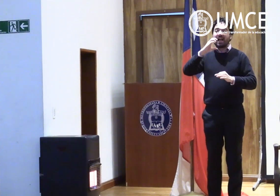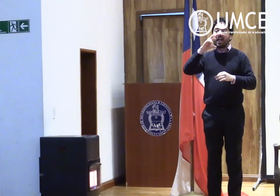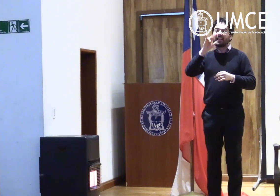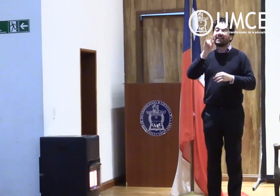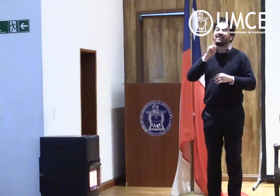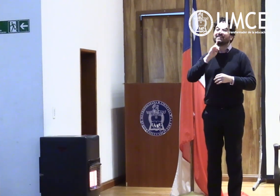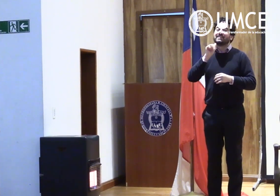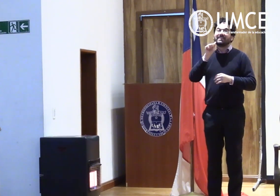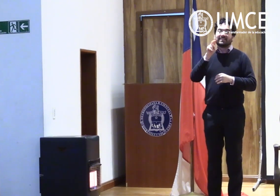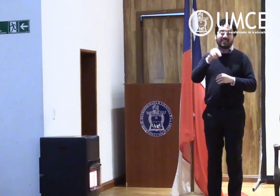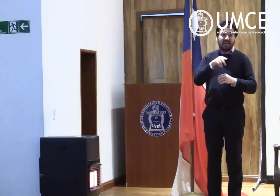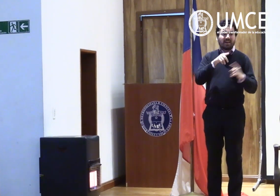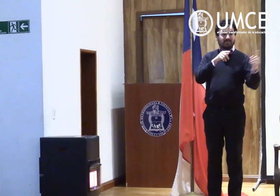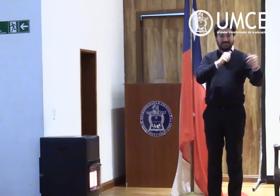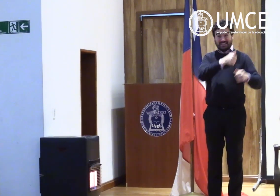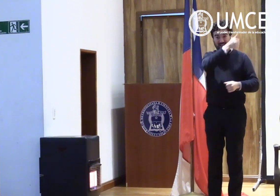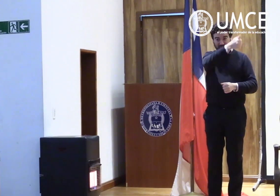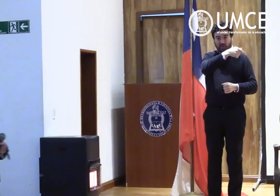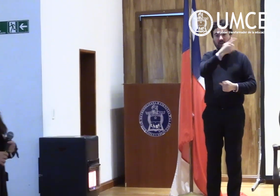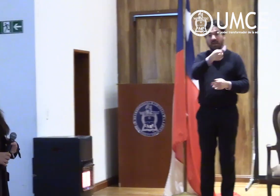profesor José Massa.